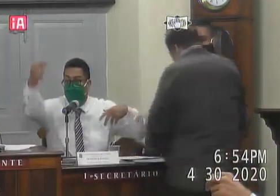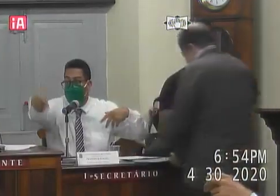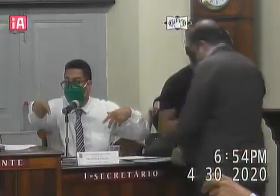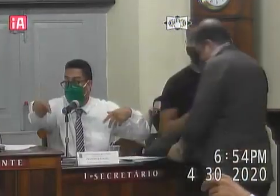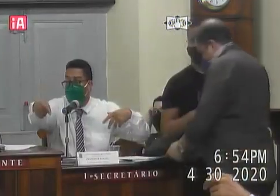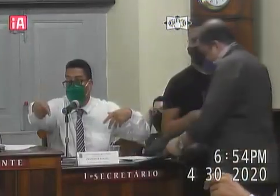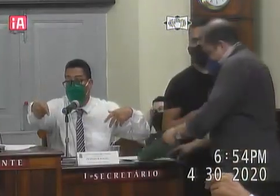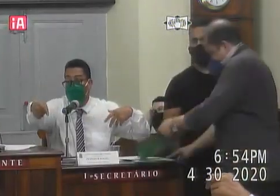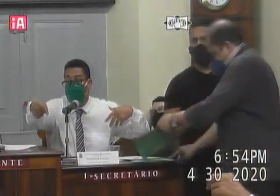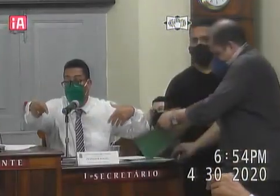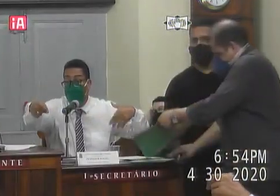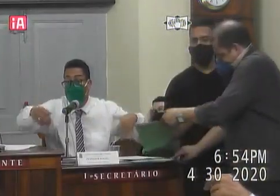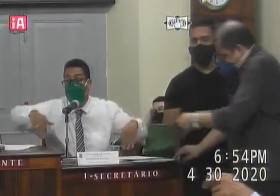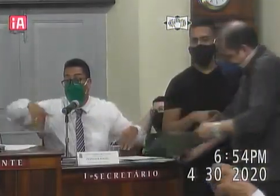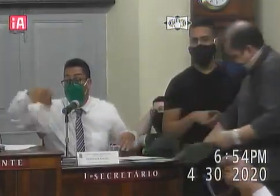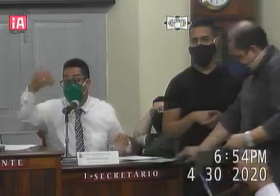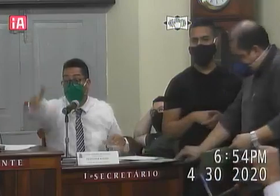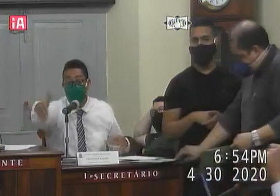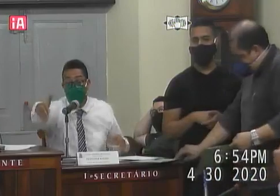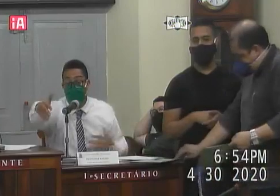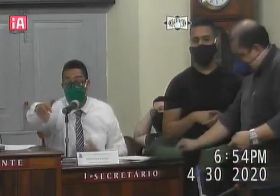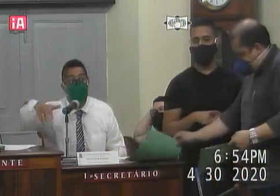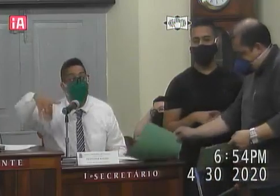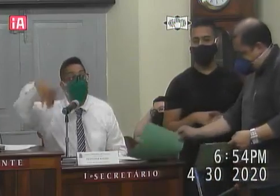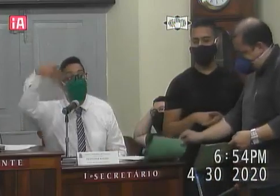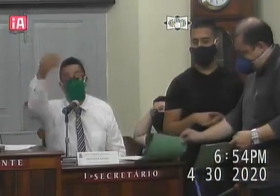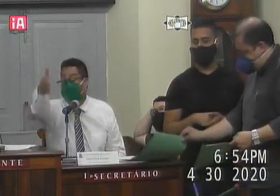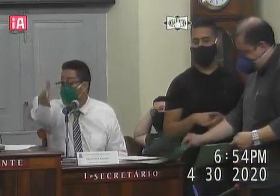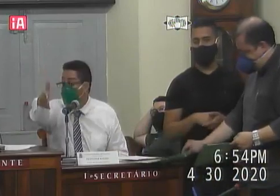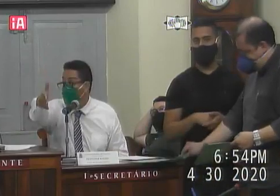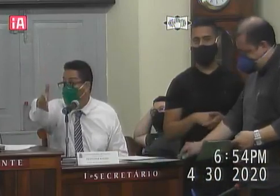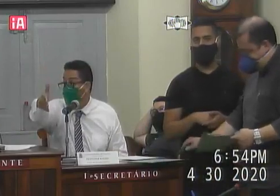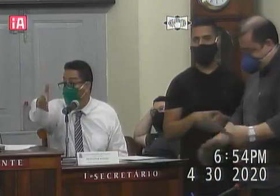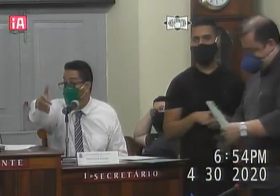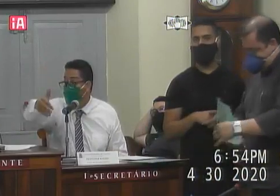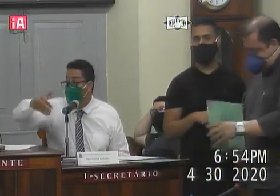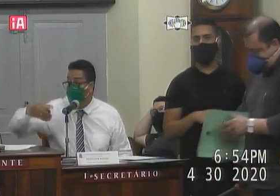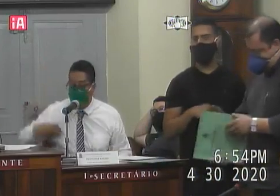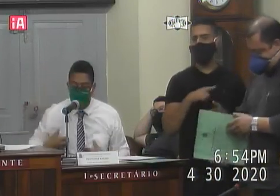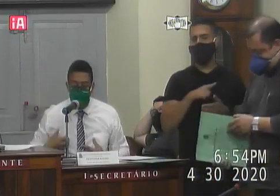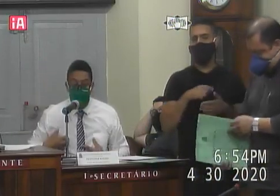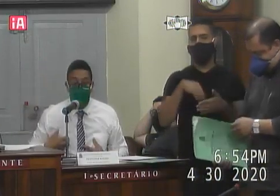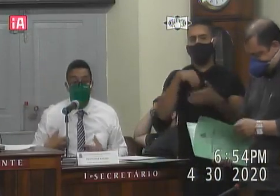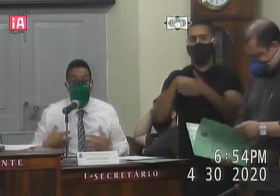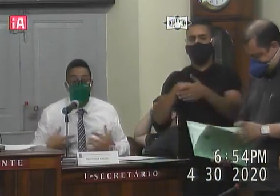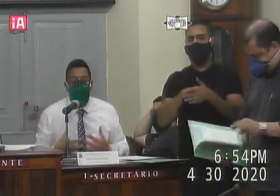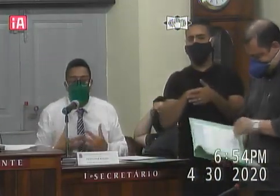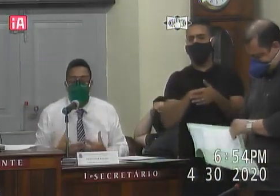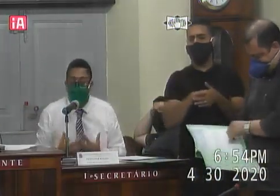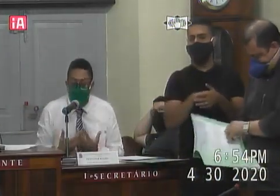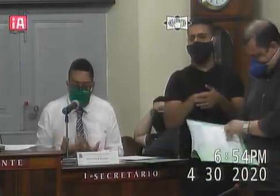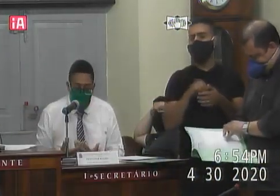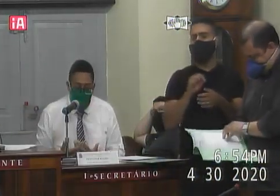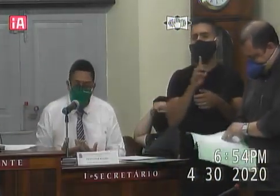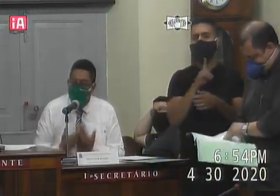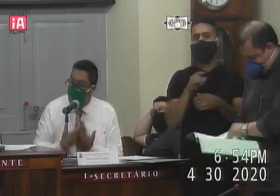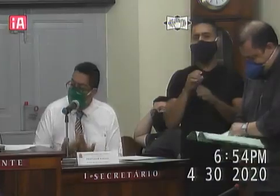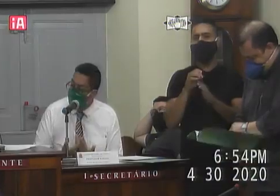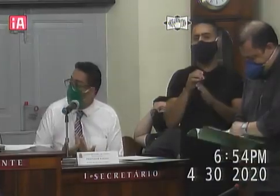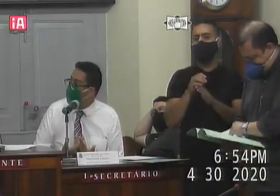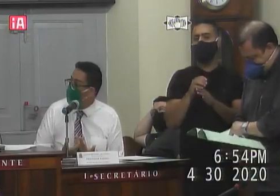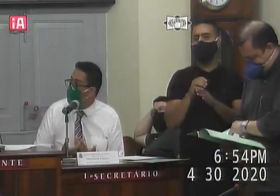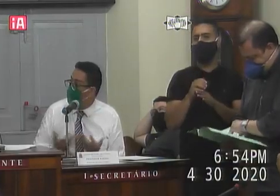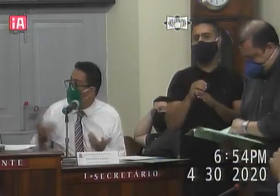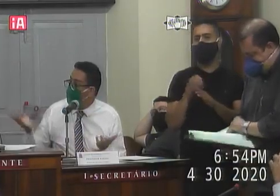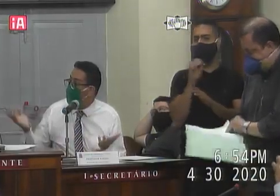discussão, segunda discussão vai ser no dia 12 e vai ser só sancionado lá para o final de maio, e o objeto, que é tornar oficial o